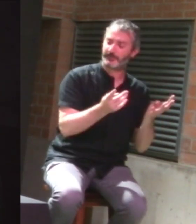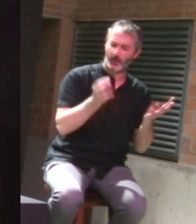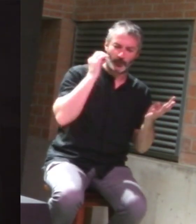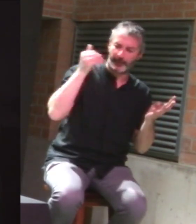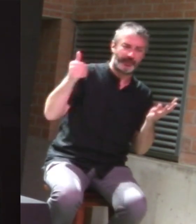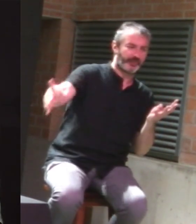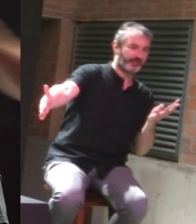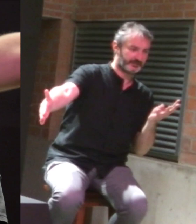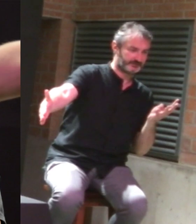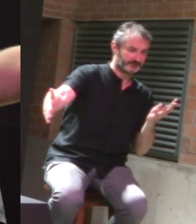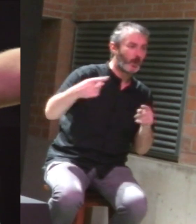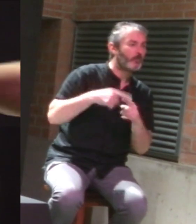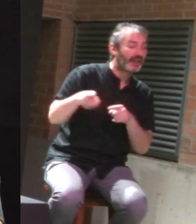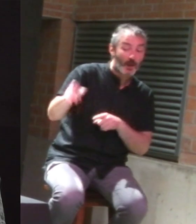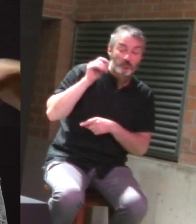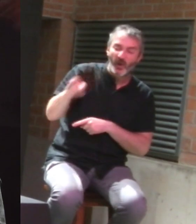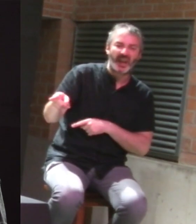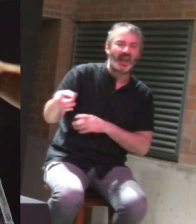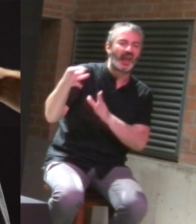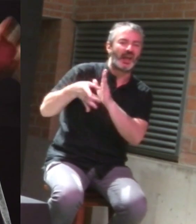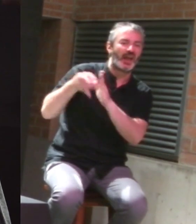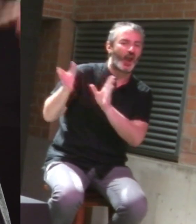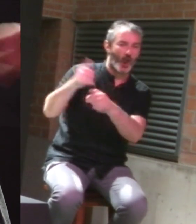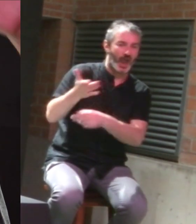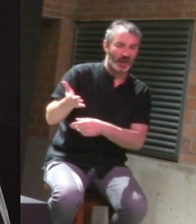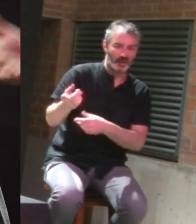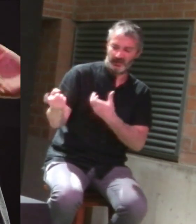mujeres por no estar cualificadas.